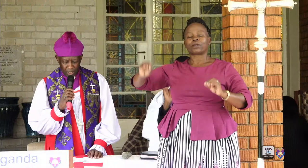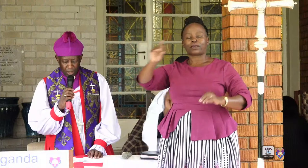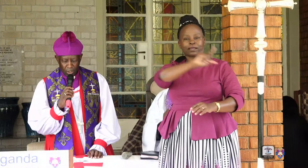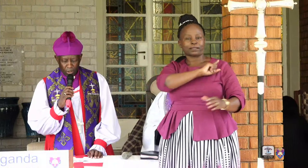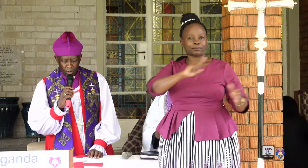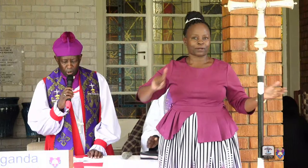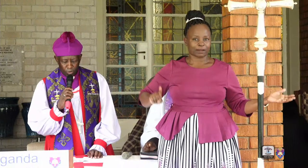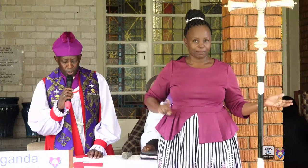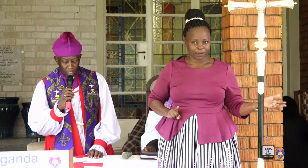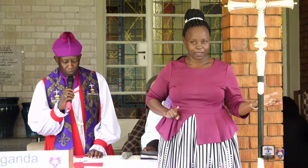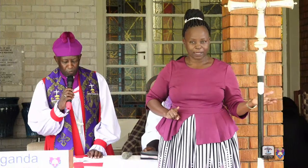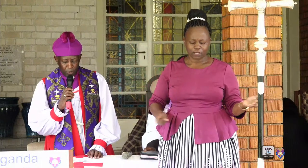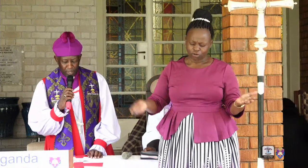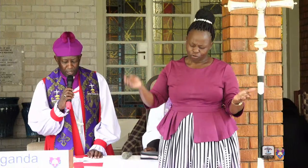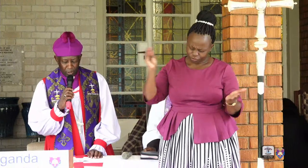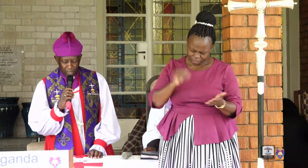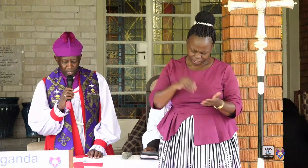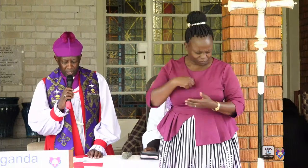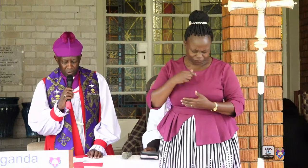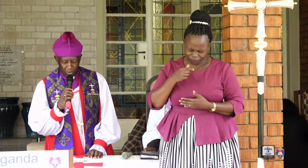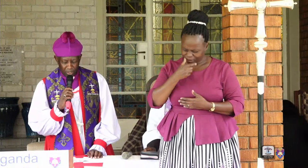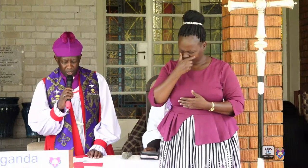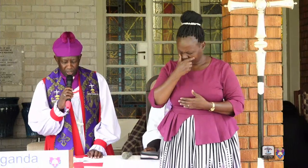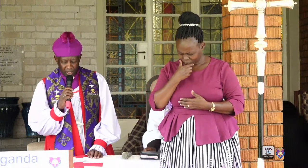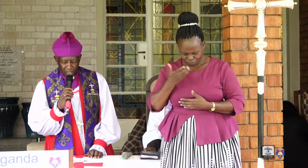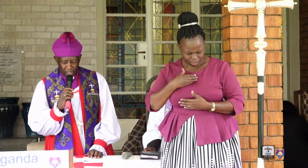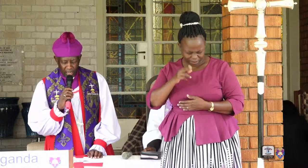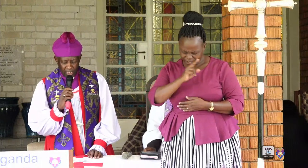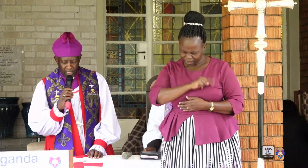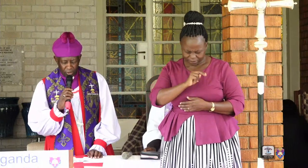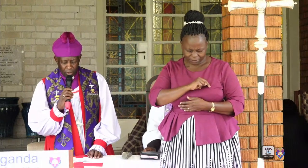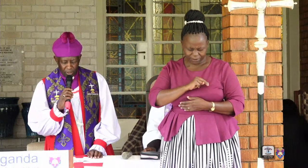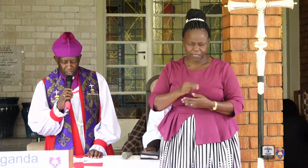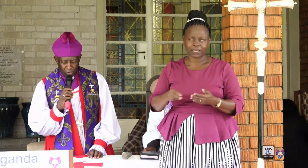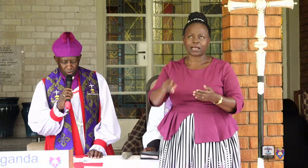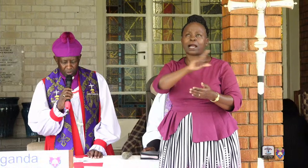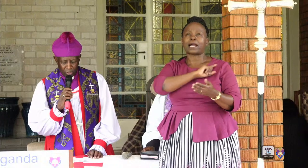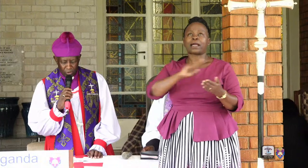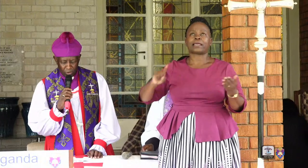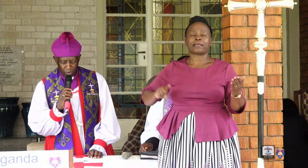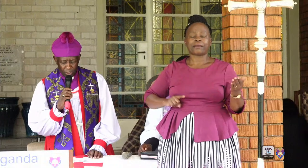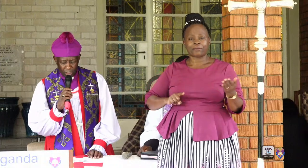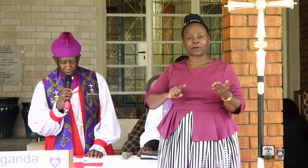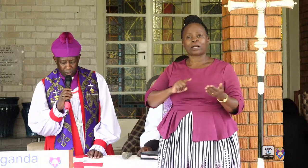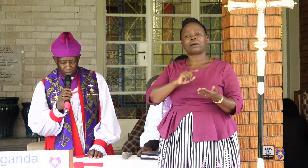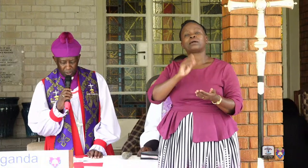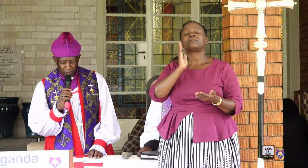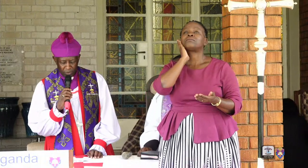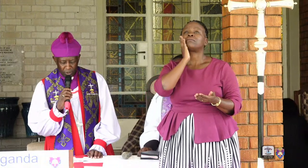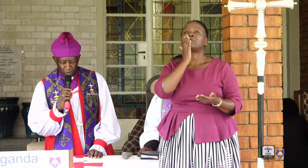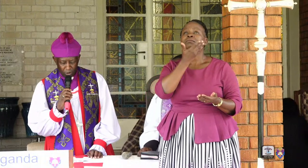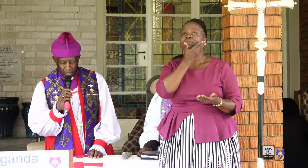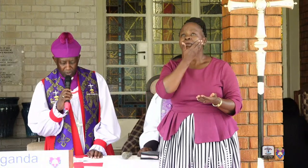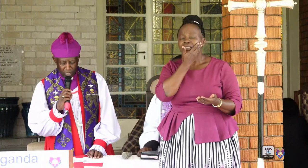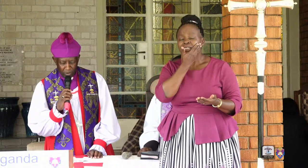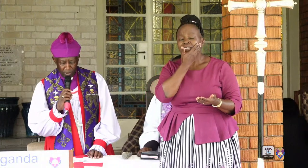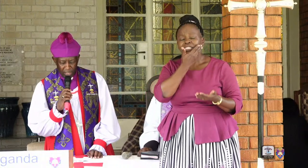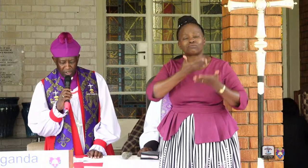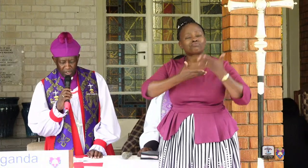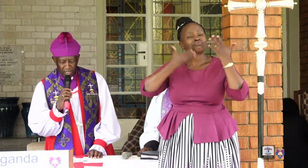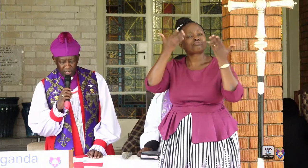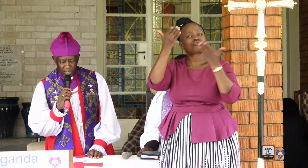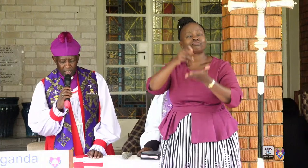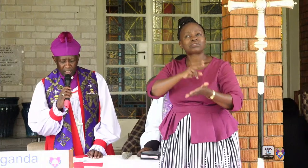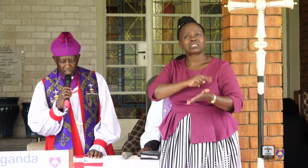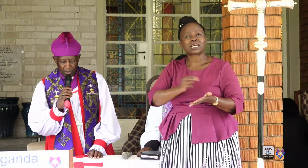Mukama, otuddiremu ffe abanaku abalina ebibi. Ayi Katonda, basasula abatu okwonna kwabwe. Obazza